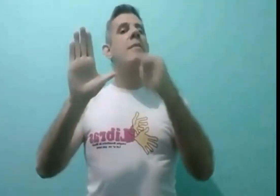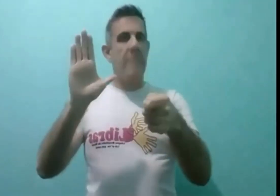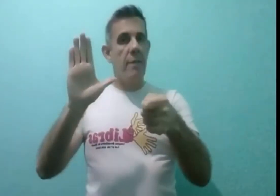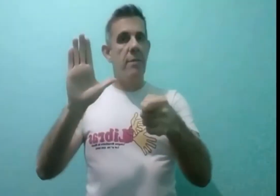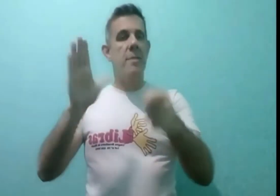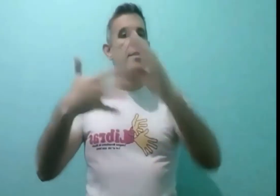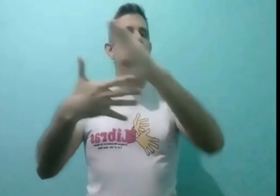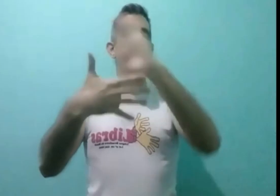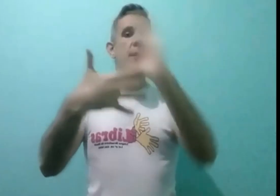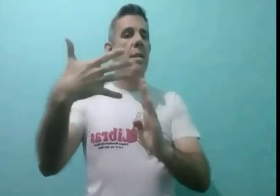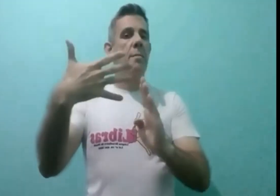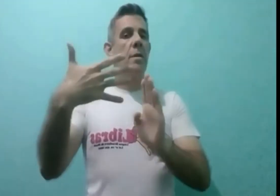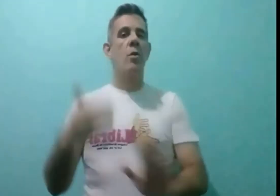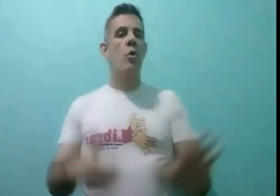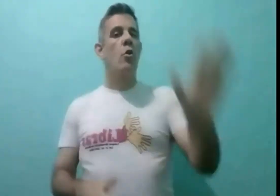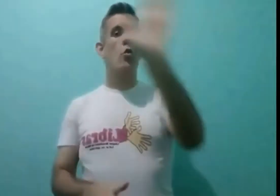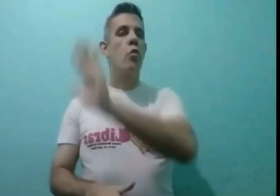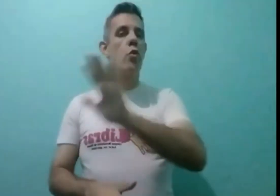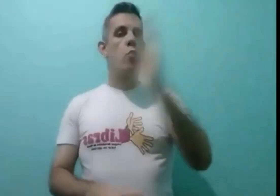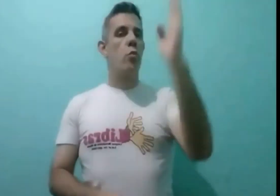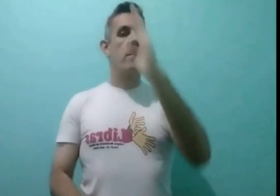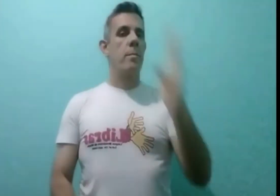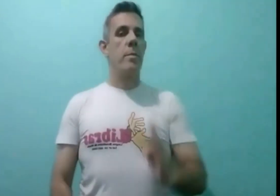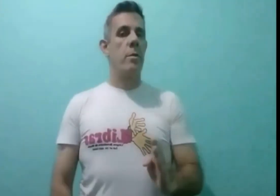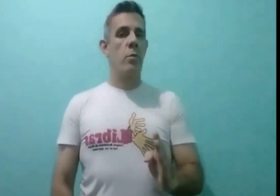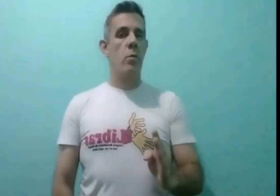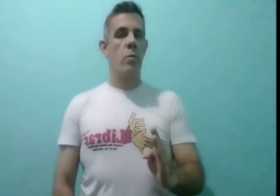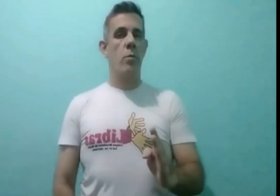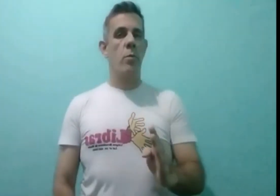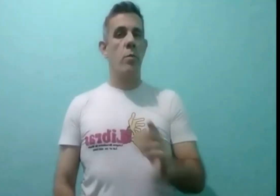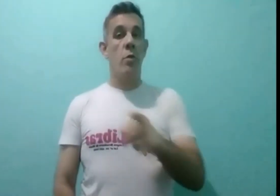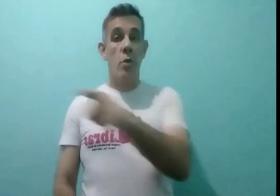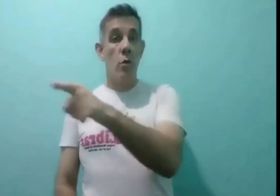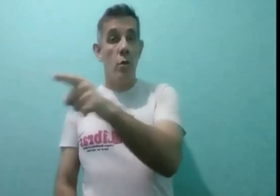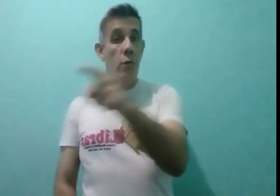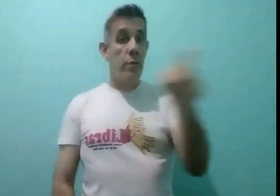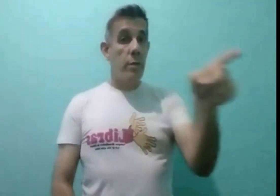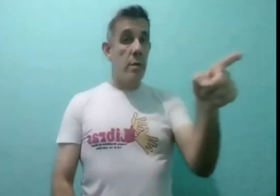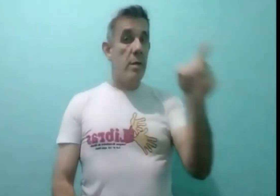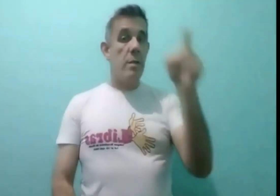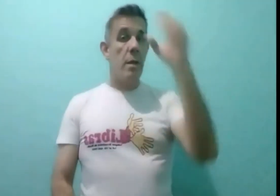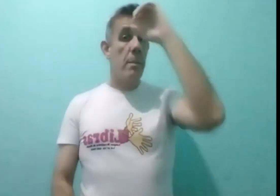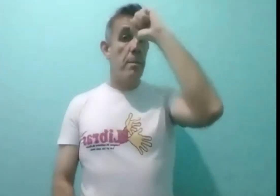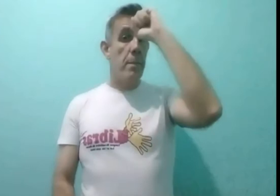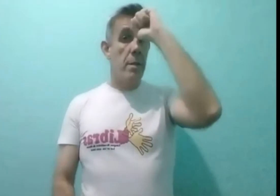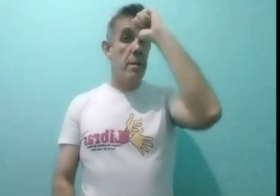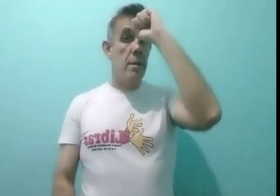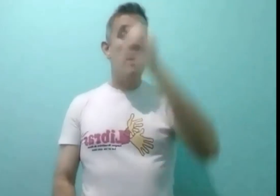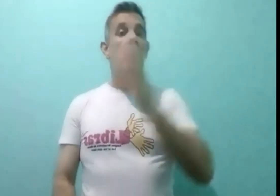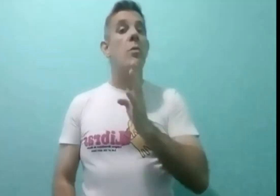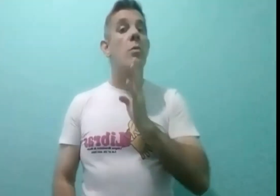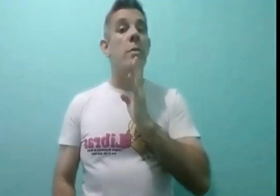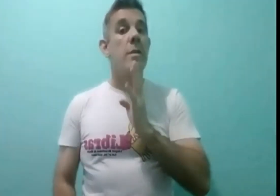que é uma conquista da comunidade surda, que permite a utilização da língua de sinais para a instrução dos